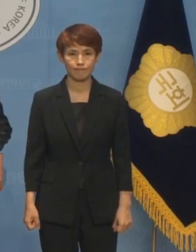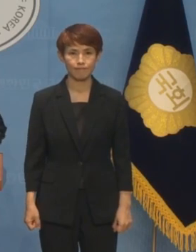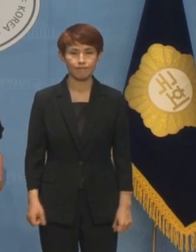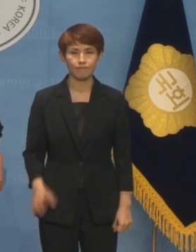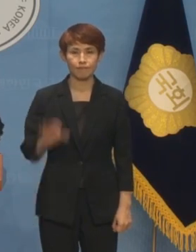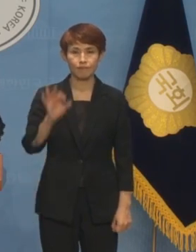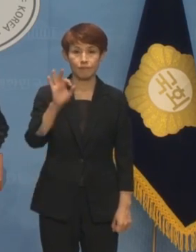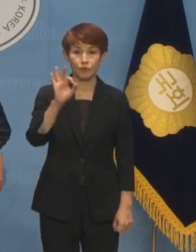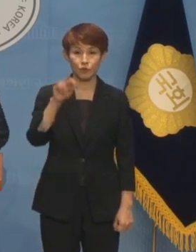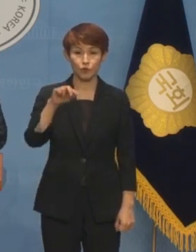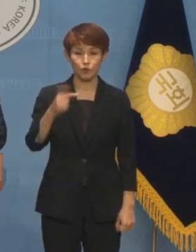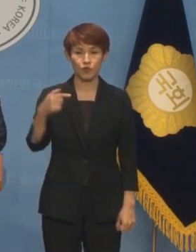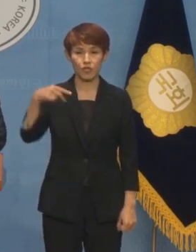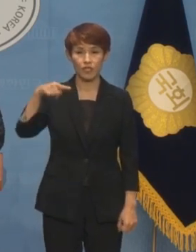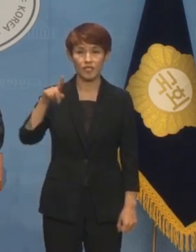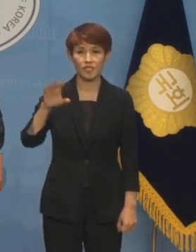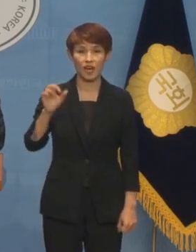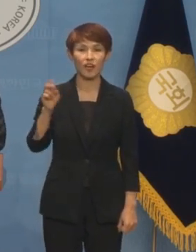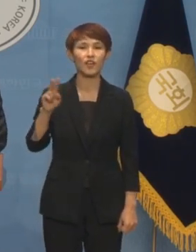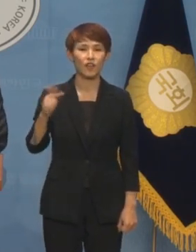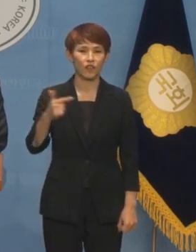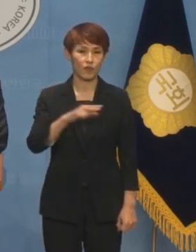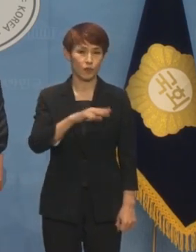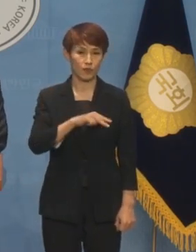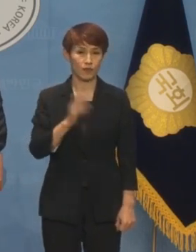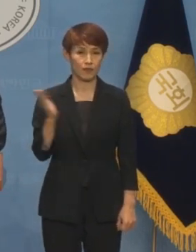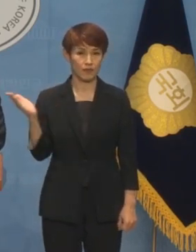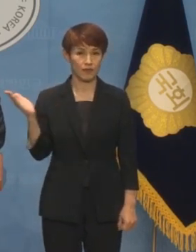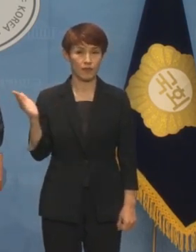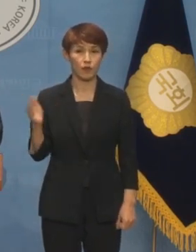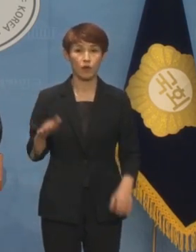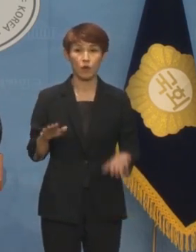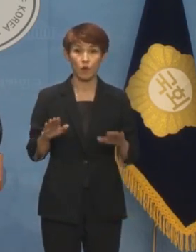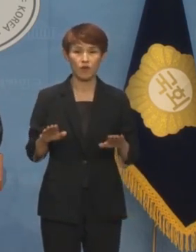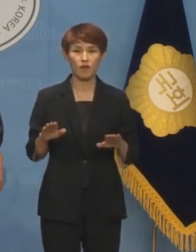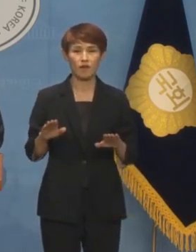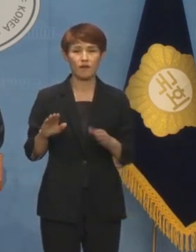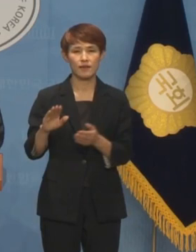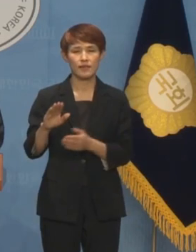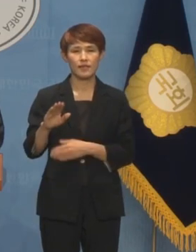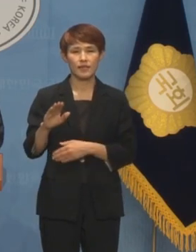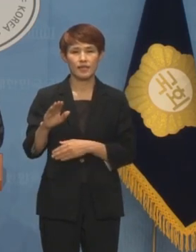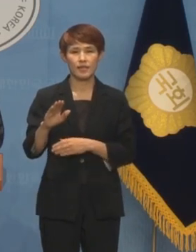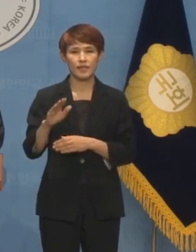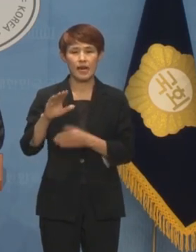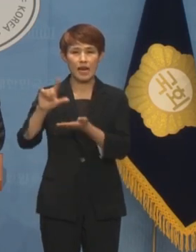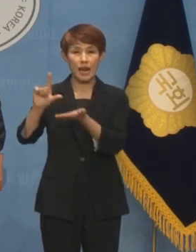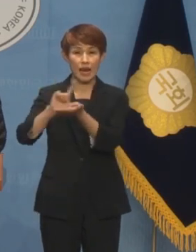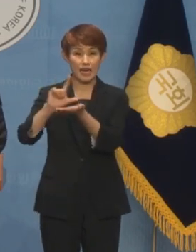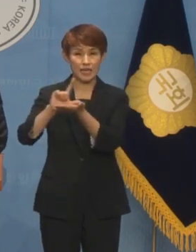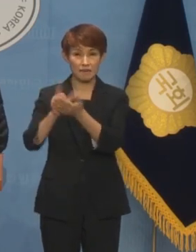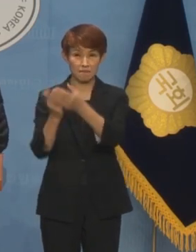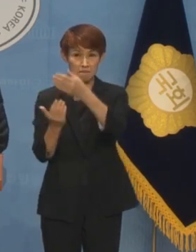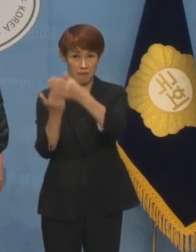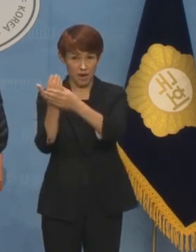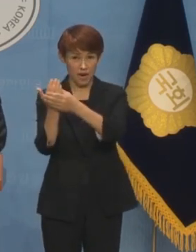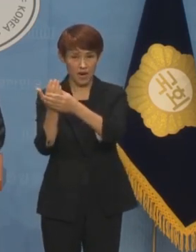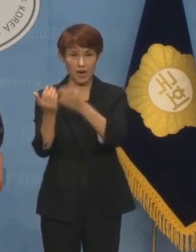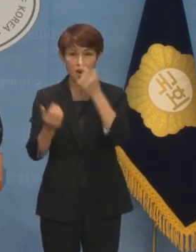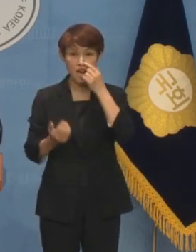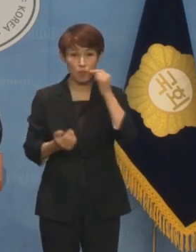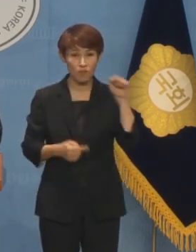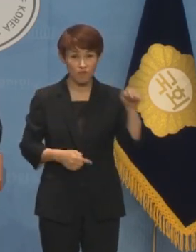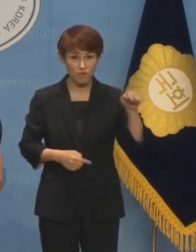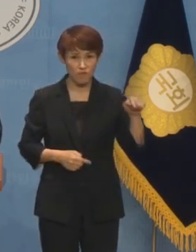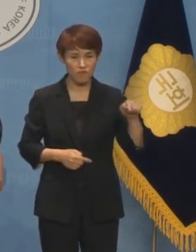윤상현 의원입니다. 저는 오늘 라인 야후 사태에 대한 일본 정부의 조치에 강력한